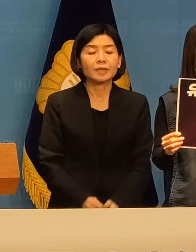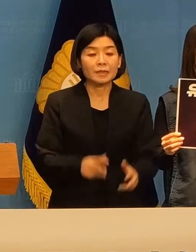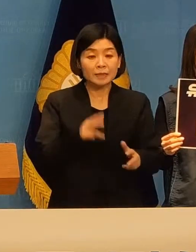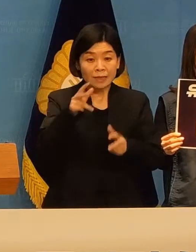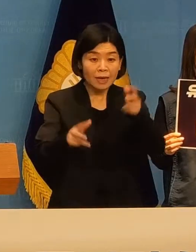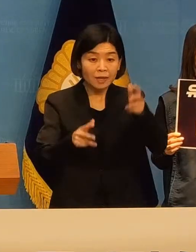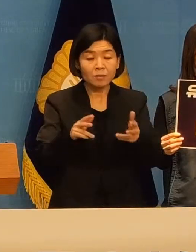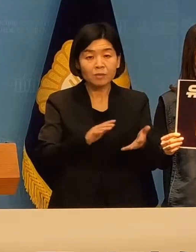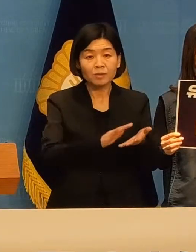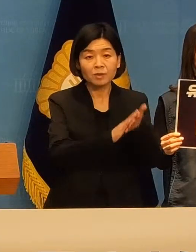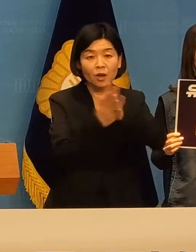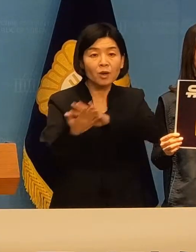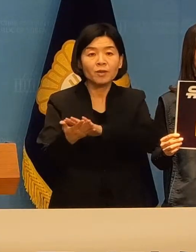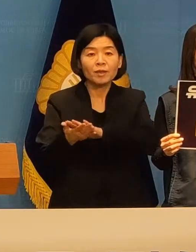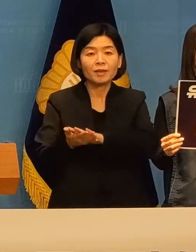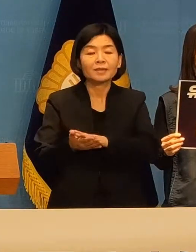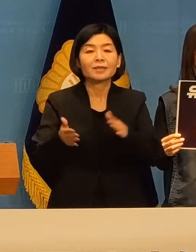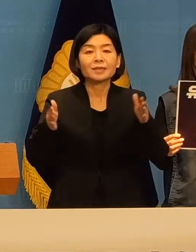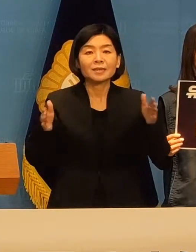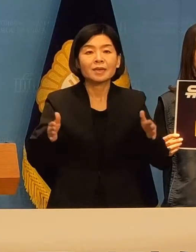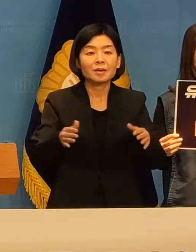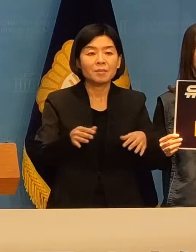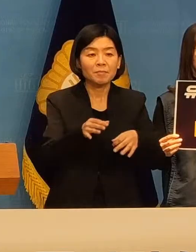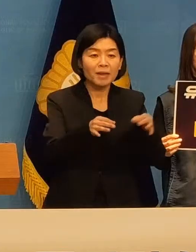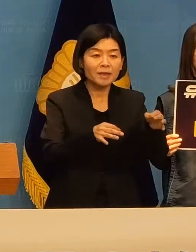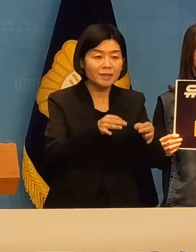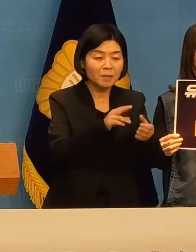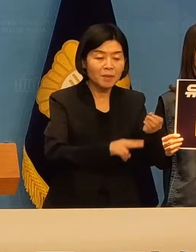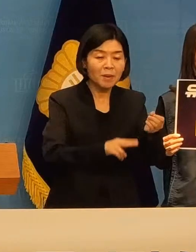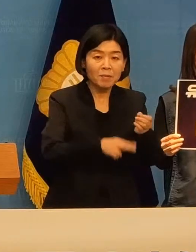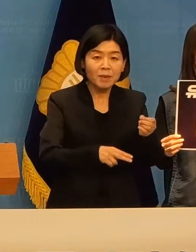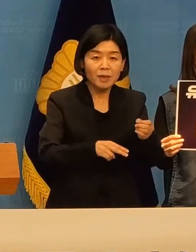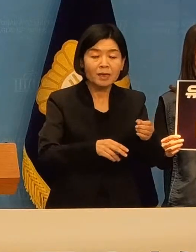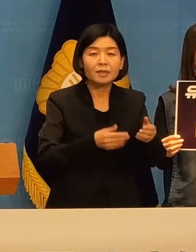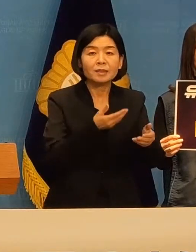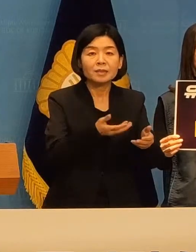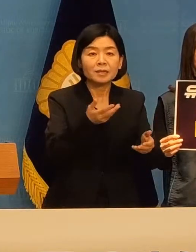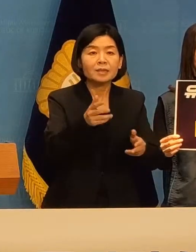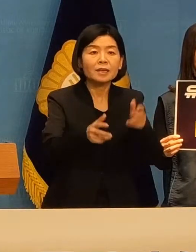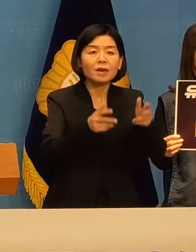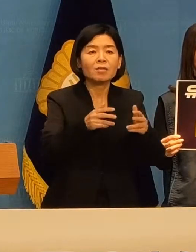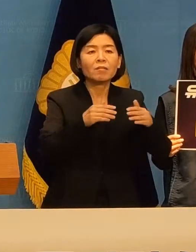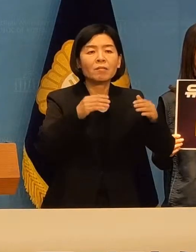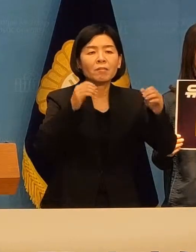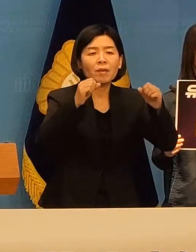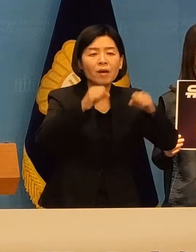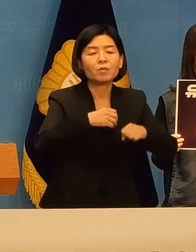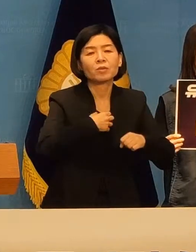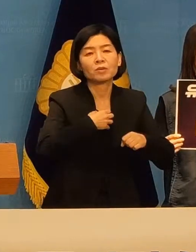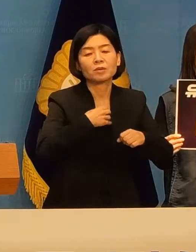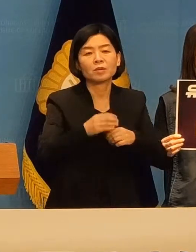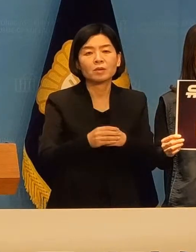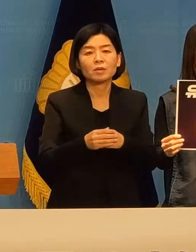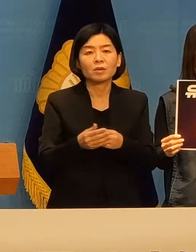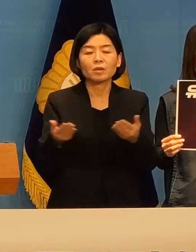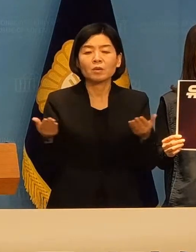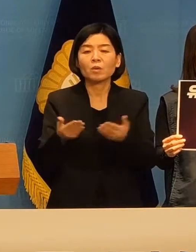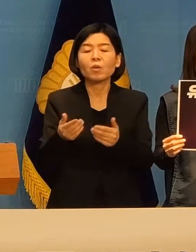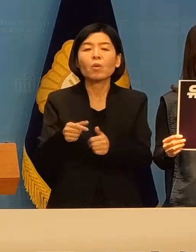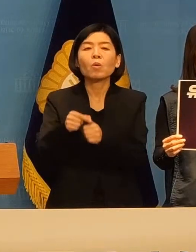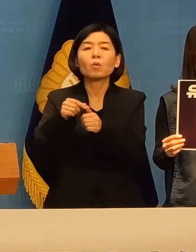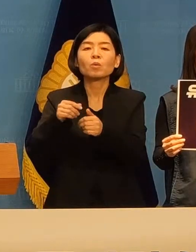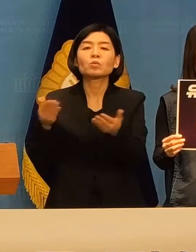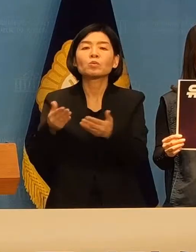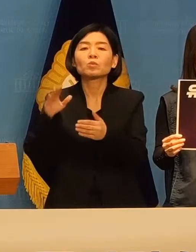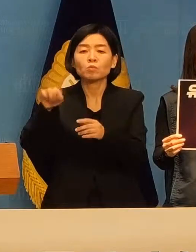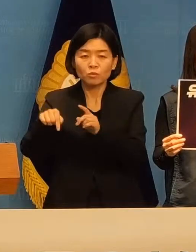산업전환기 매장 판매 중심의 유통산업이 쓰러지고 있다. 산업통상자원부와 고용노동부는 유통서비스 노동자의